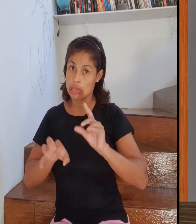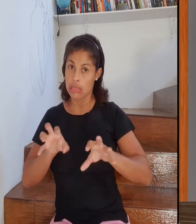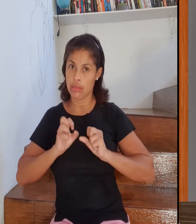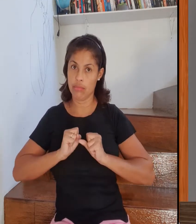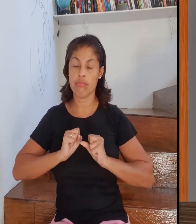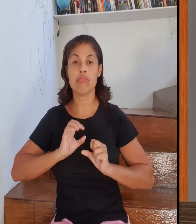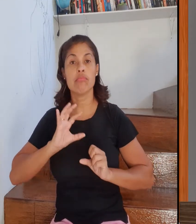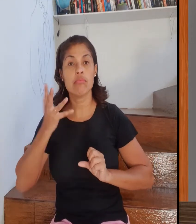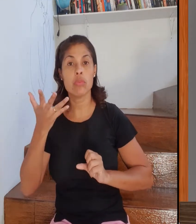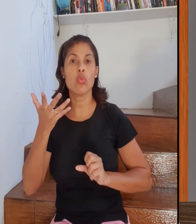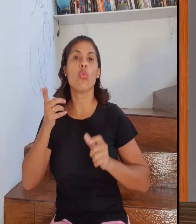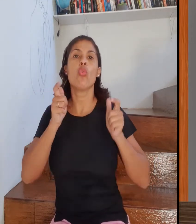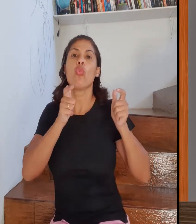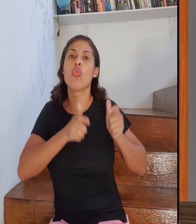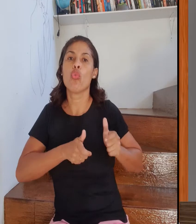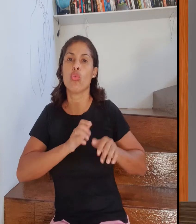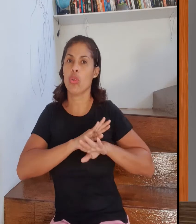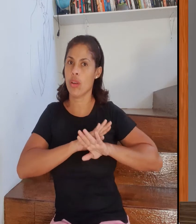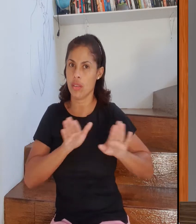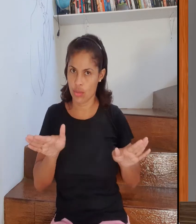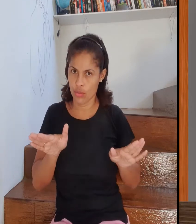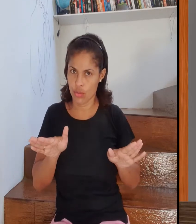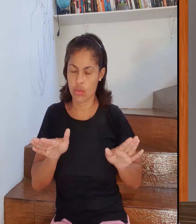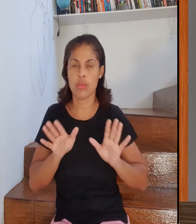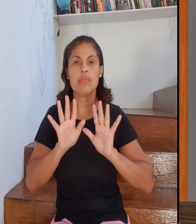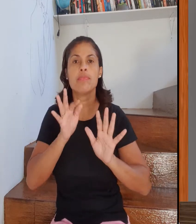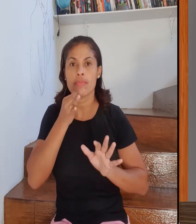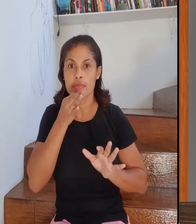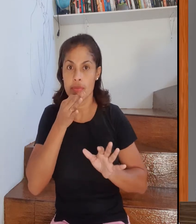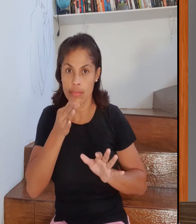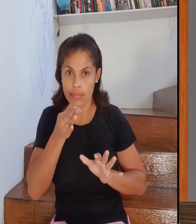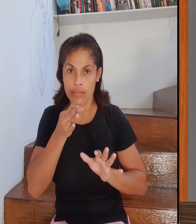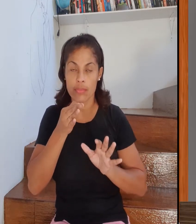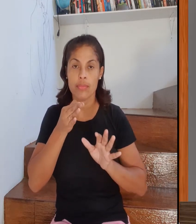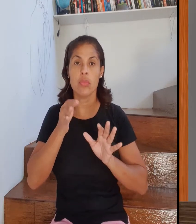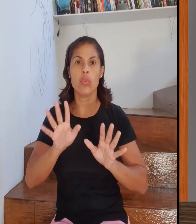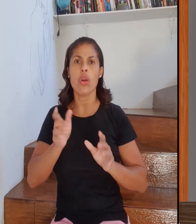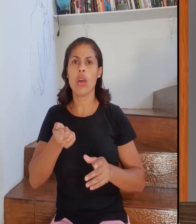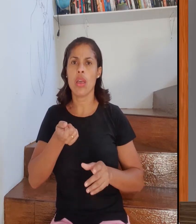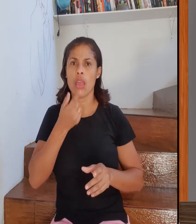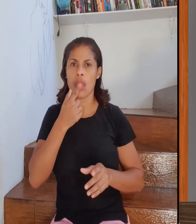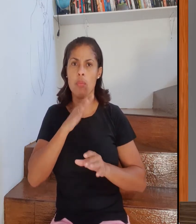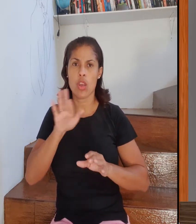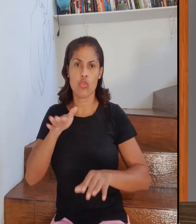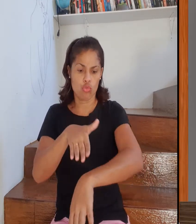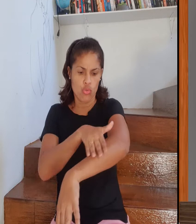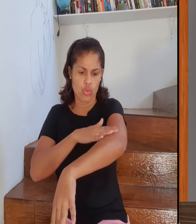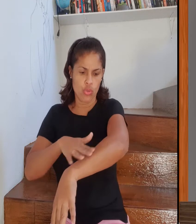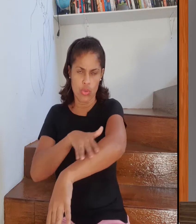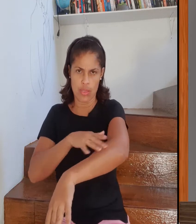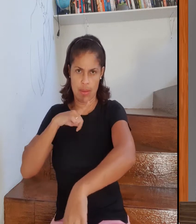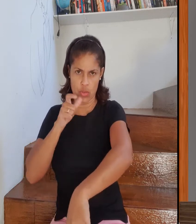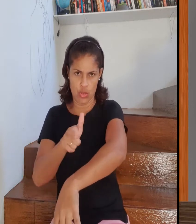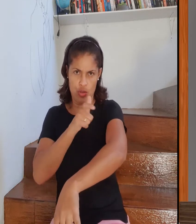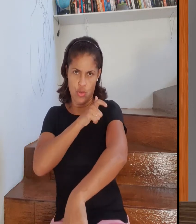nós temos o efeito local, mas aqui vale um comentário. Não são somente medicamentos de uso tópico que